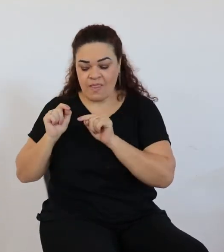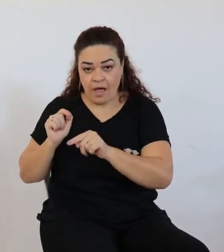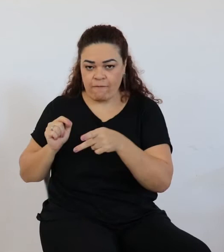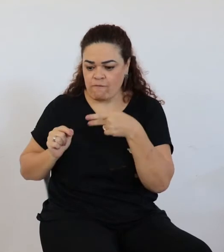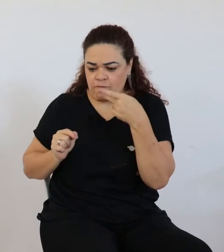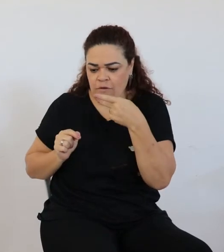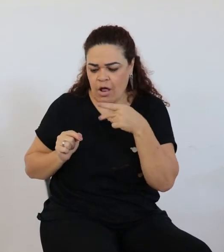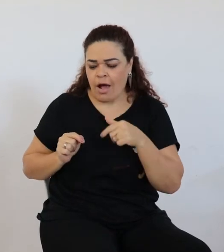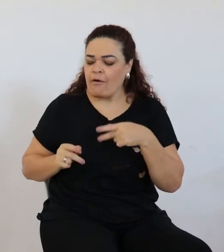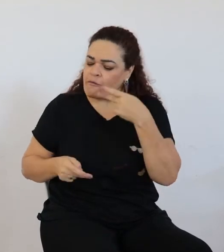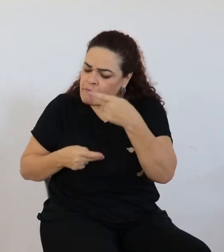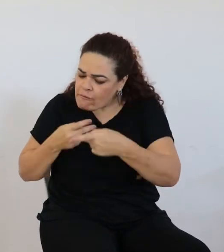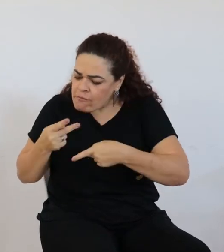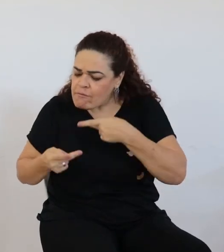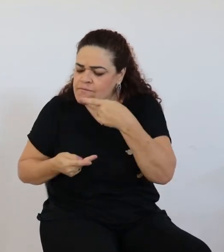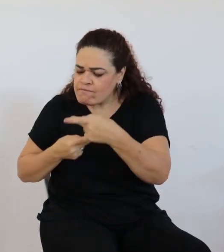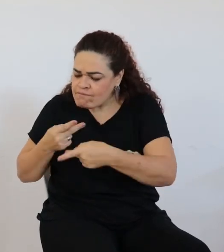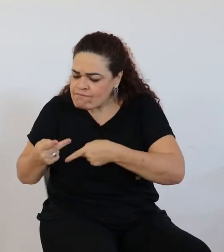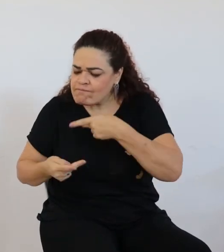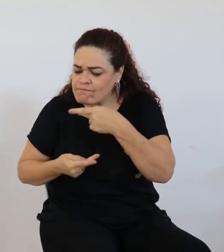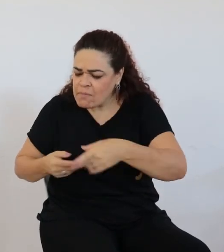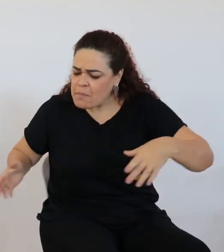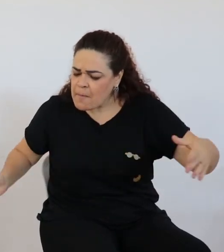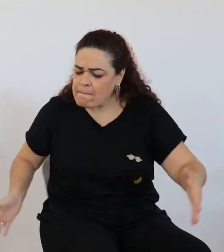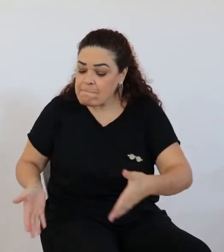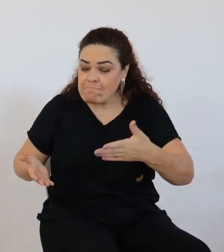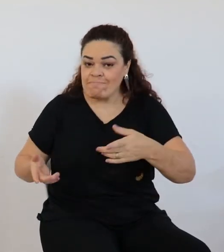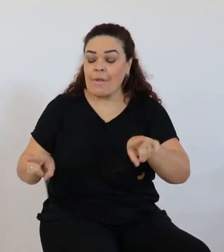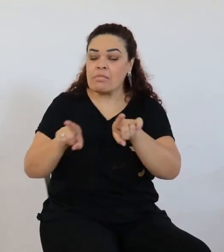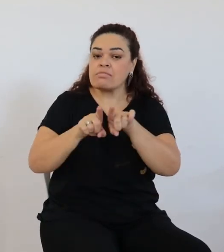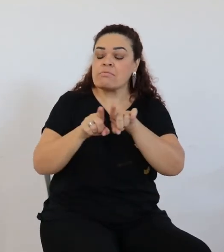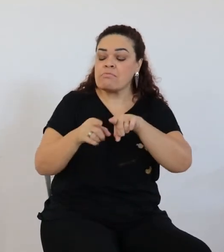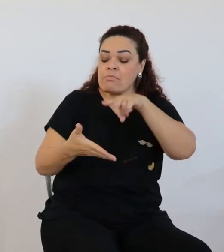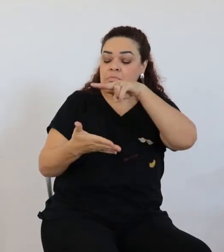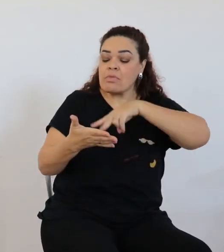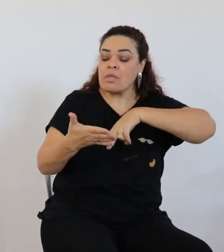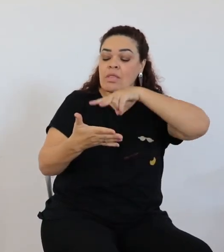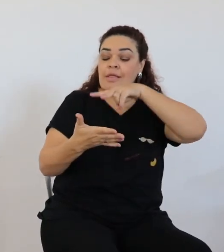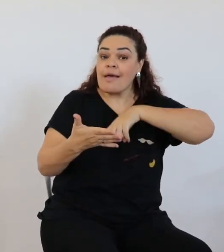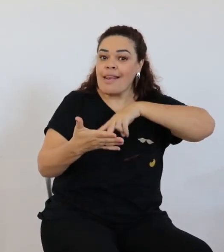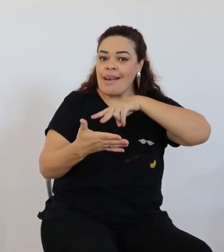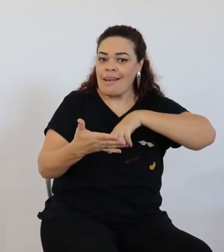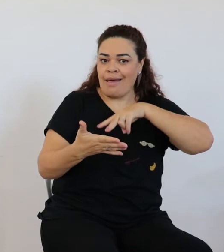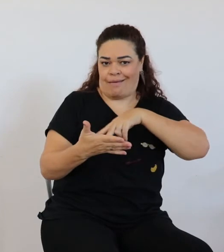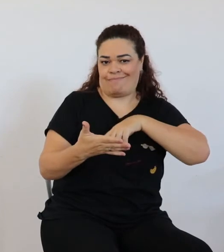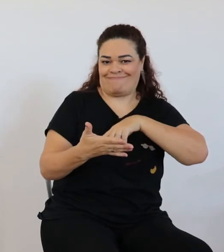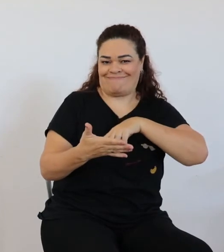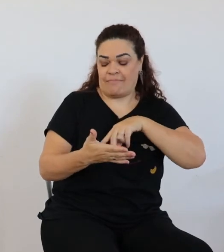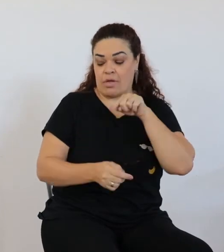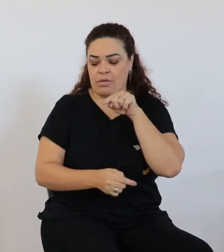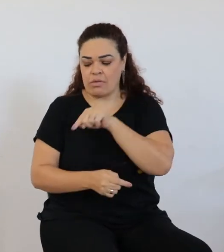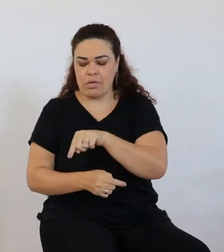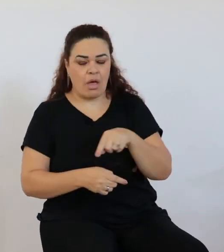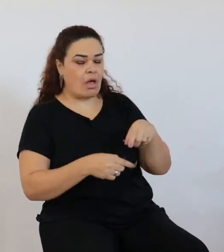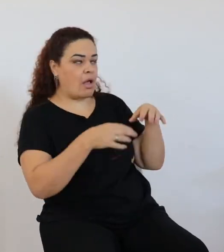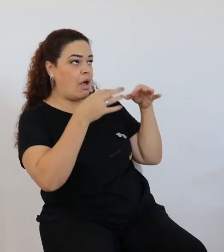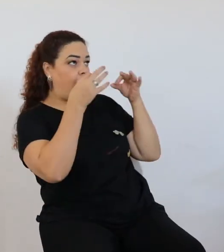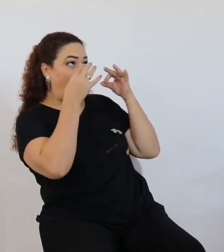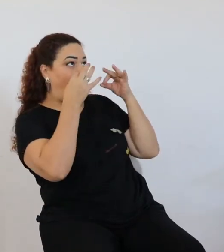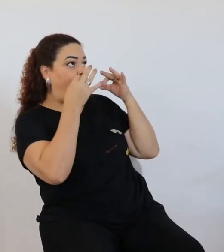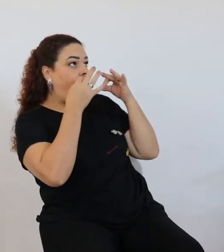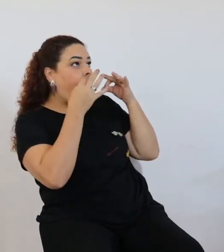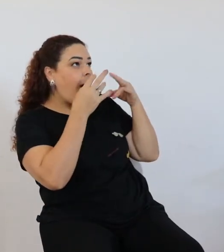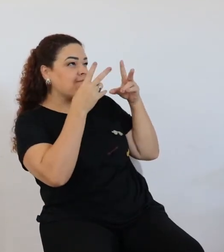Lendo para a criança, isso ajuda muito no desenvolvimento, né? E tomando cuidado para ela não ficar muito tempo exposta